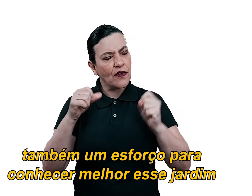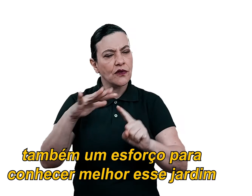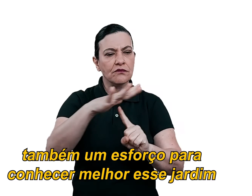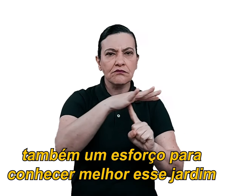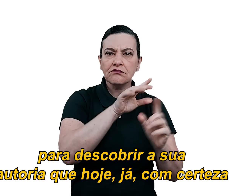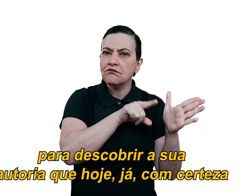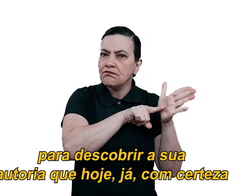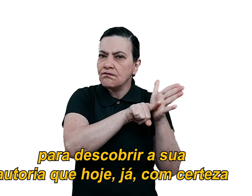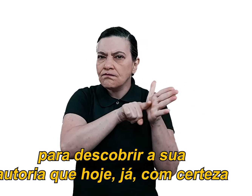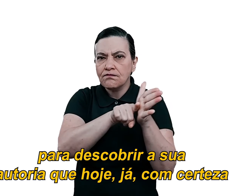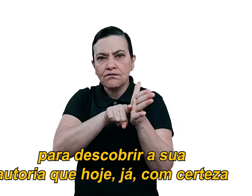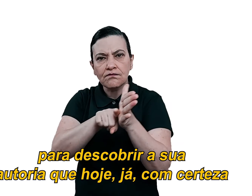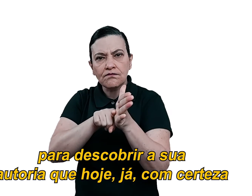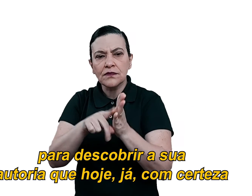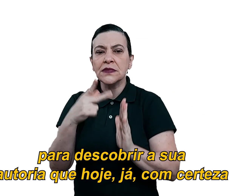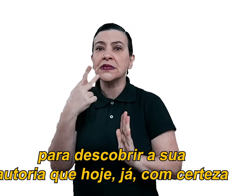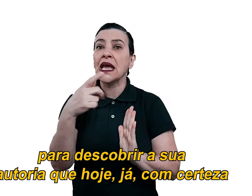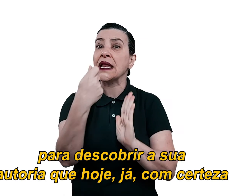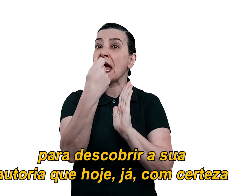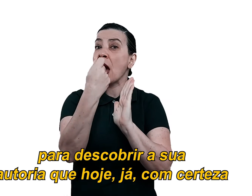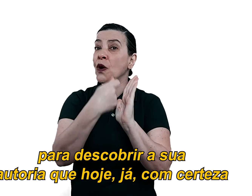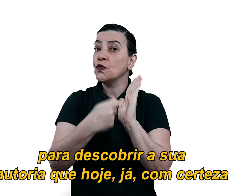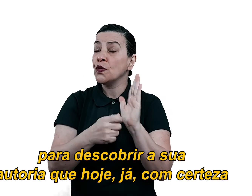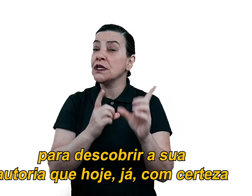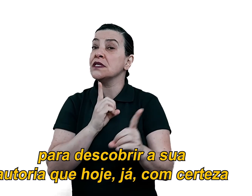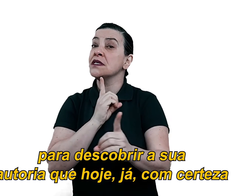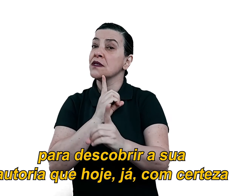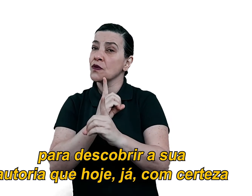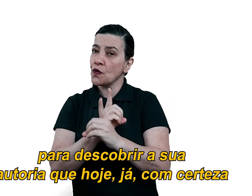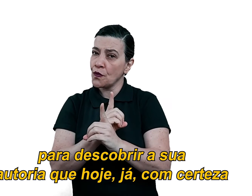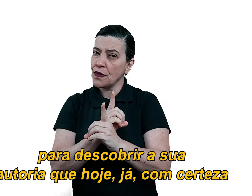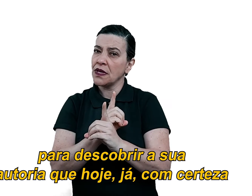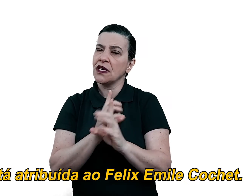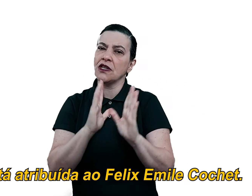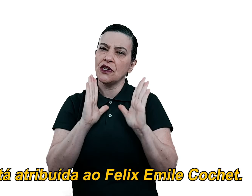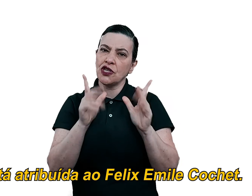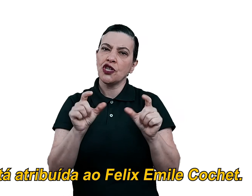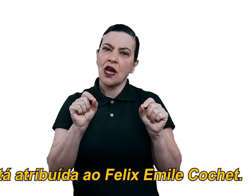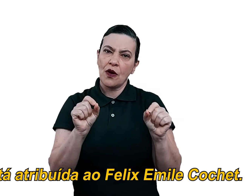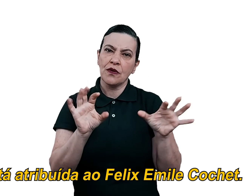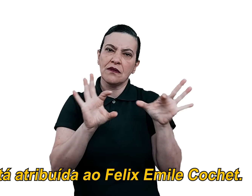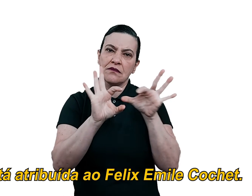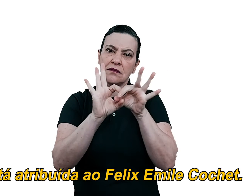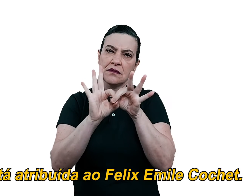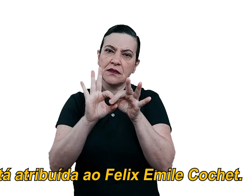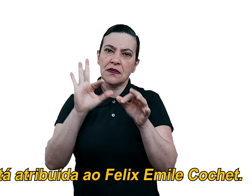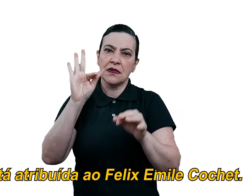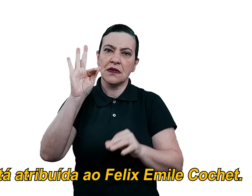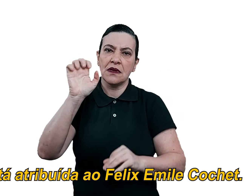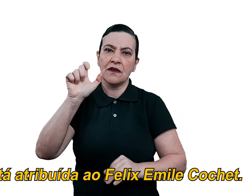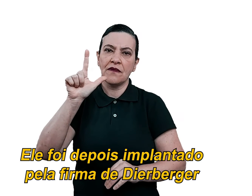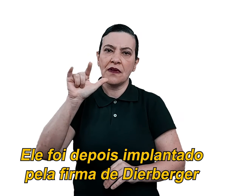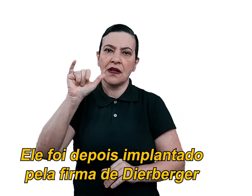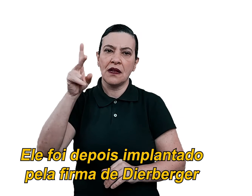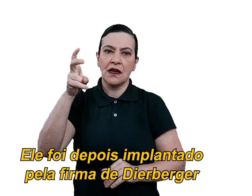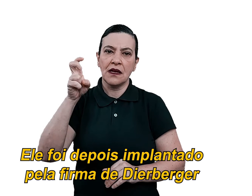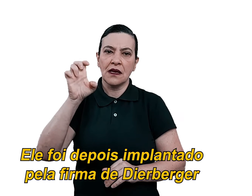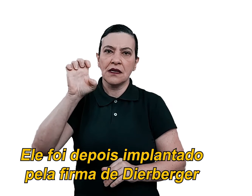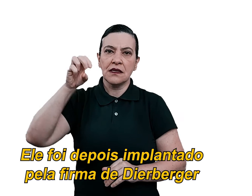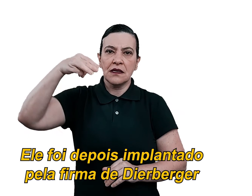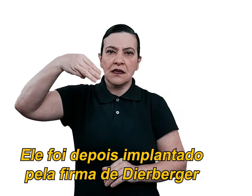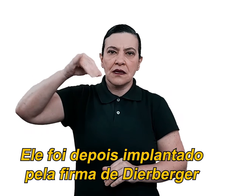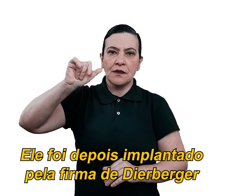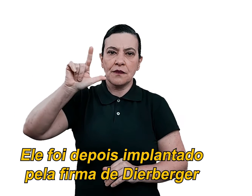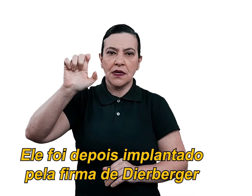esse jardim, para descobrir a sua autoria, não é? Que hoje já com certeza está atribuída ao Félix Emile Cochet. Ele foi